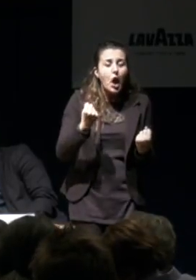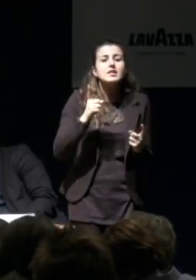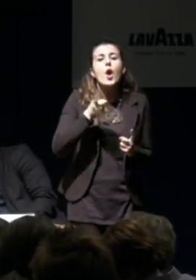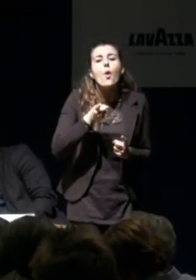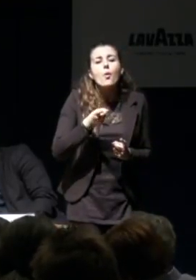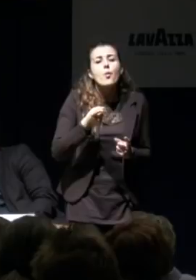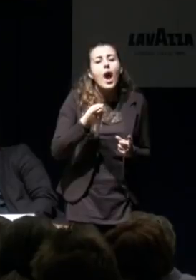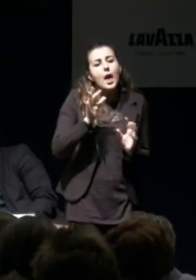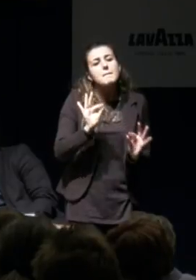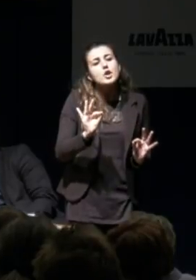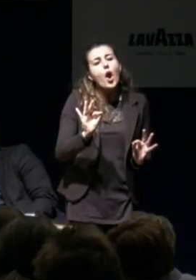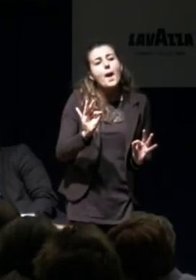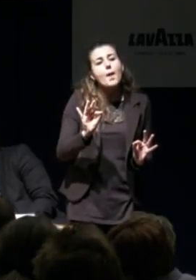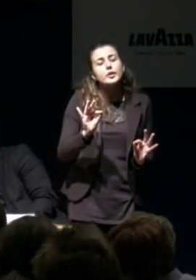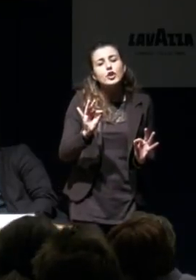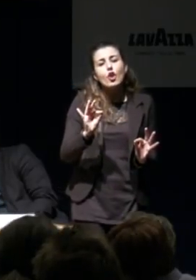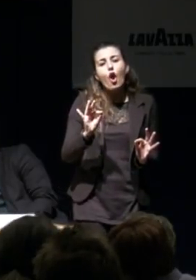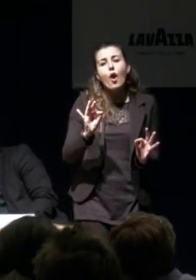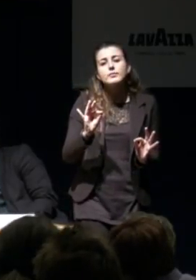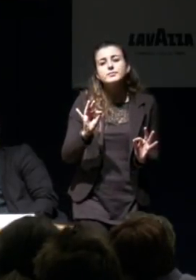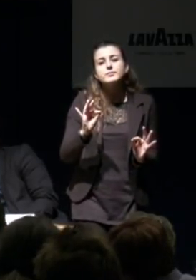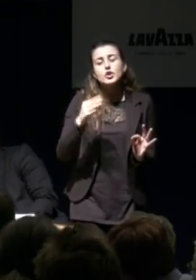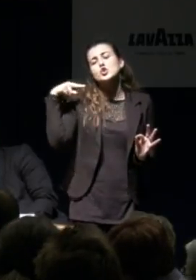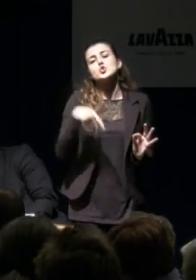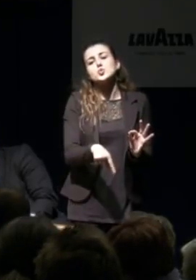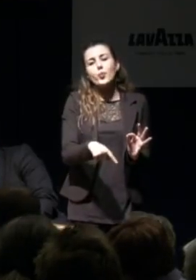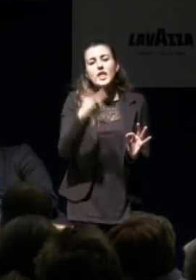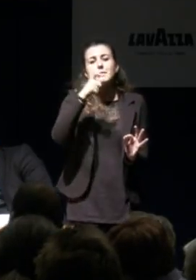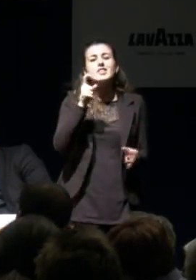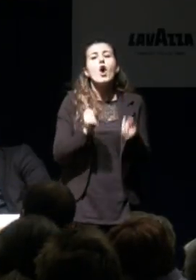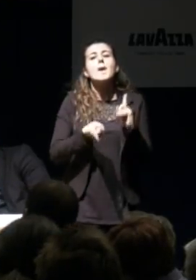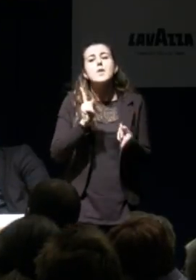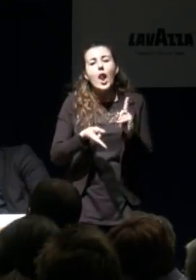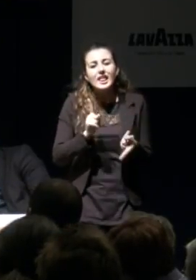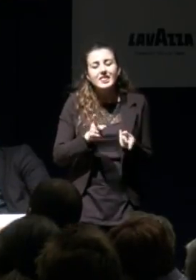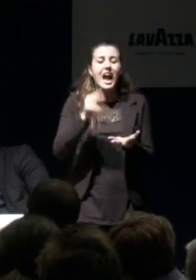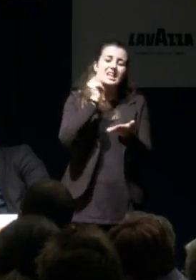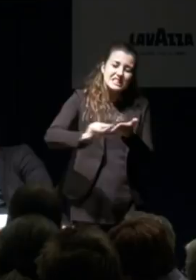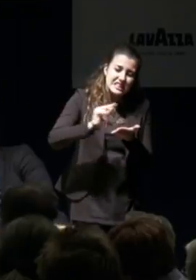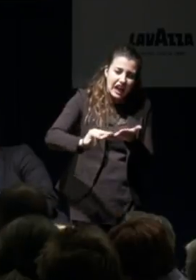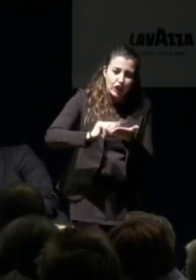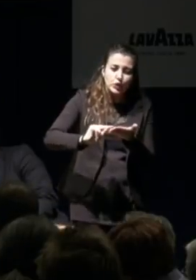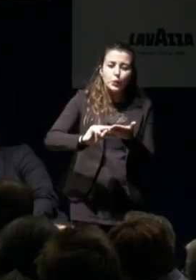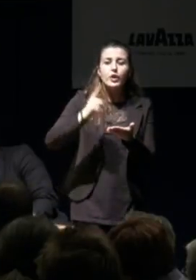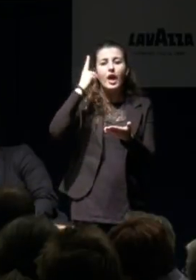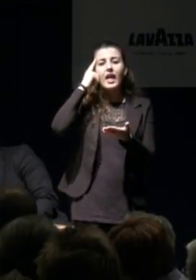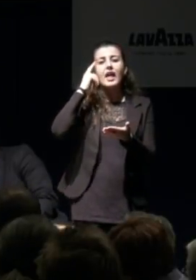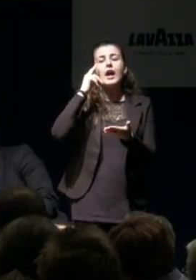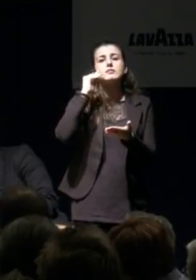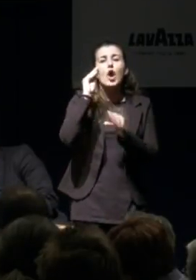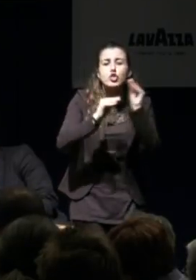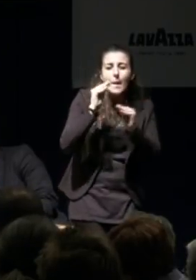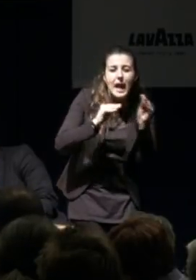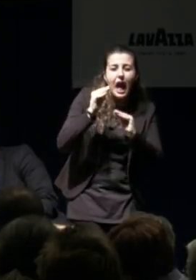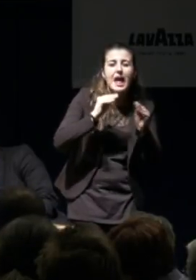stato proprio quello del sud la politica e la scrittura l'inchiesta il lavoro